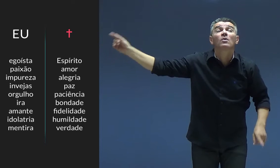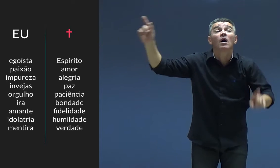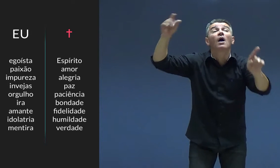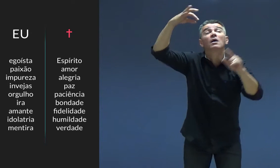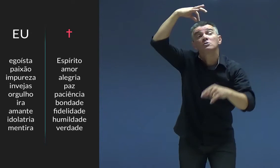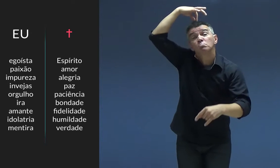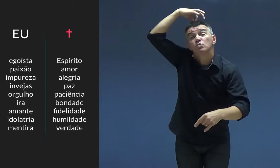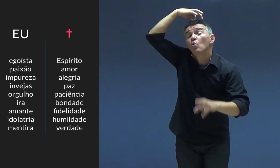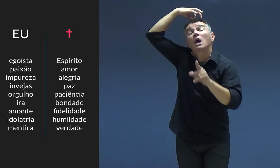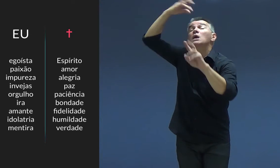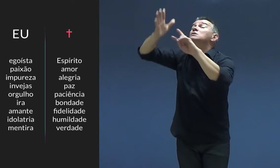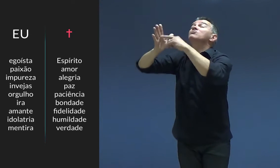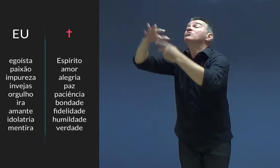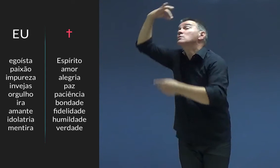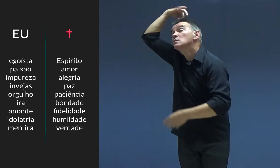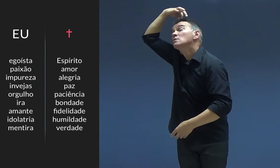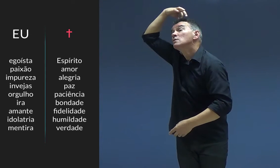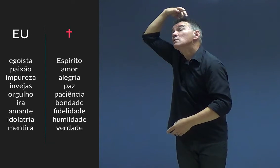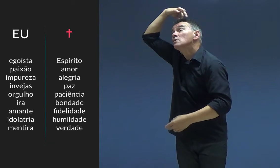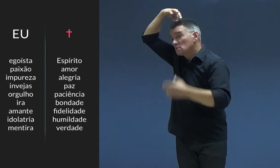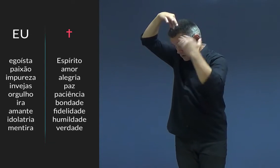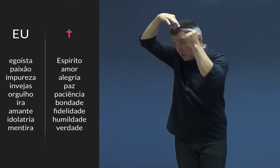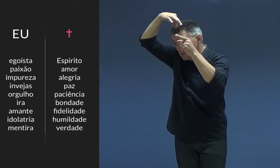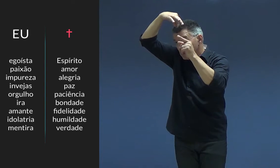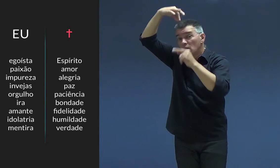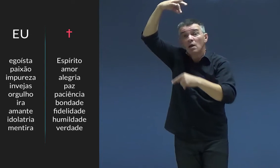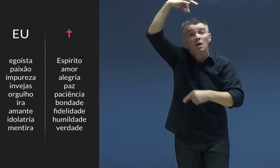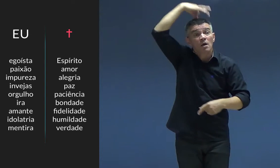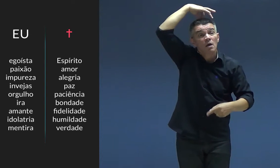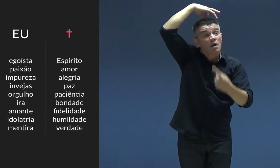O que que tem ali? O que que significa espírito? Você sabe?